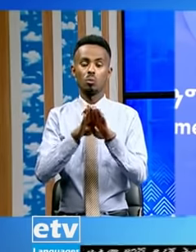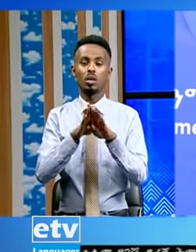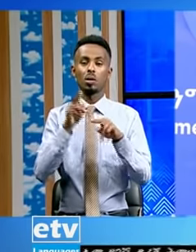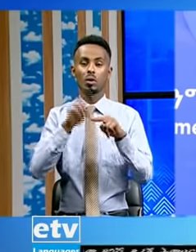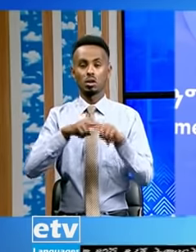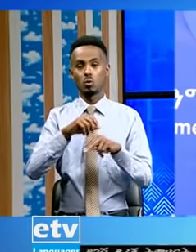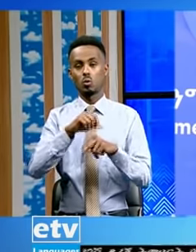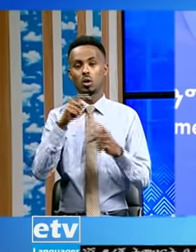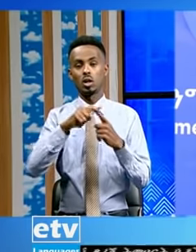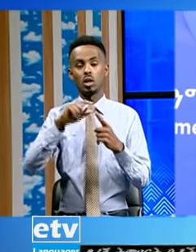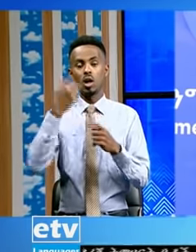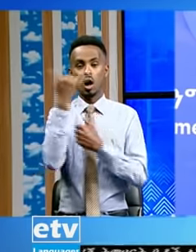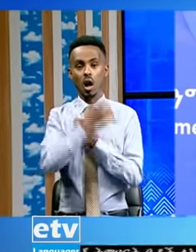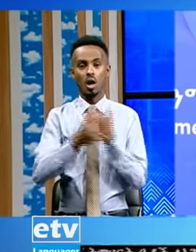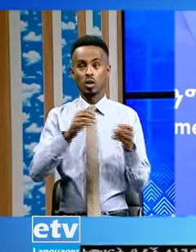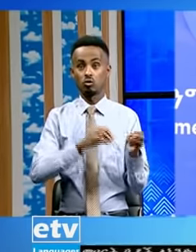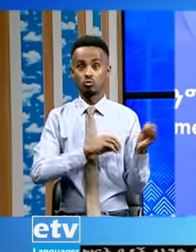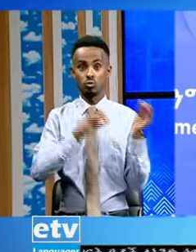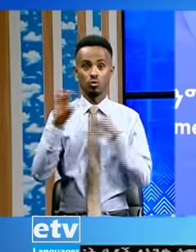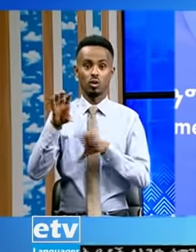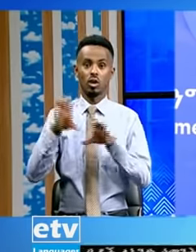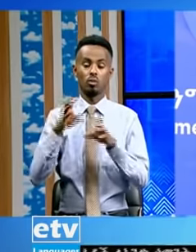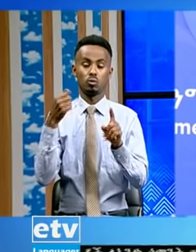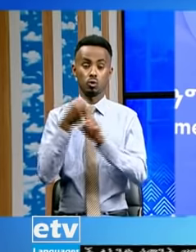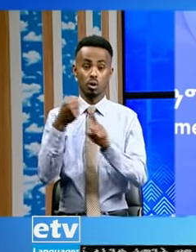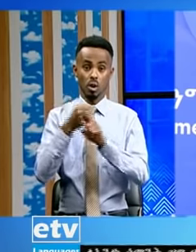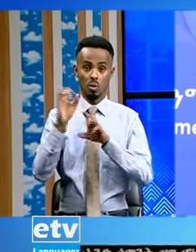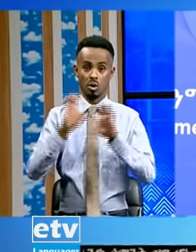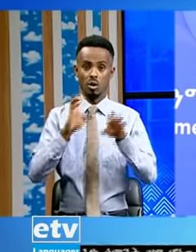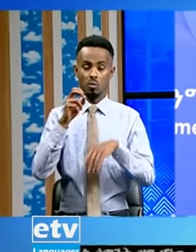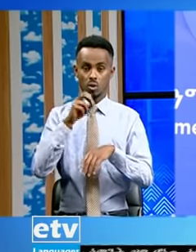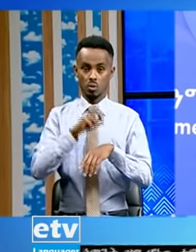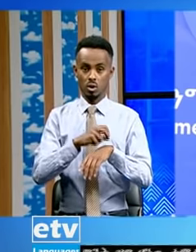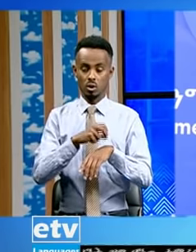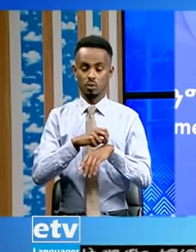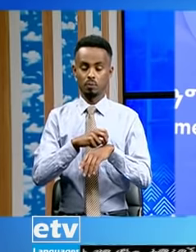ወደ ሌላ ሀገር እንዲያደርጉ ውትወታ በሚደረግበት ወቅት